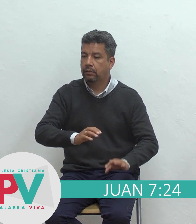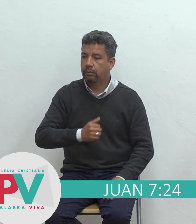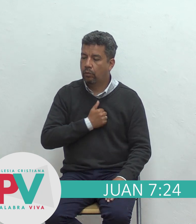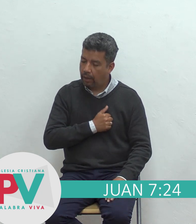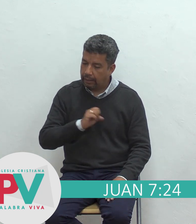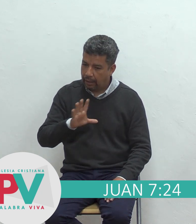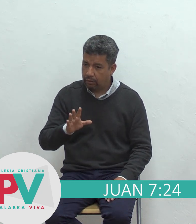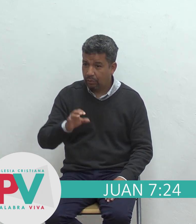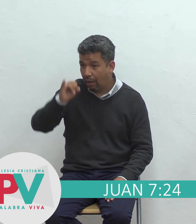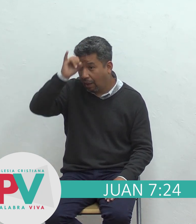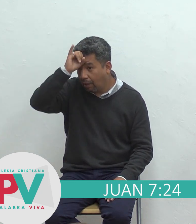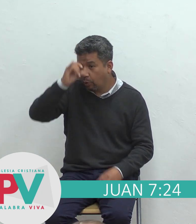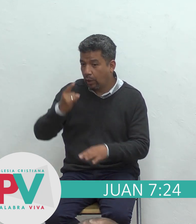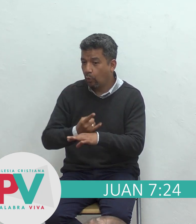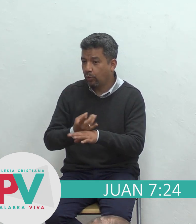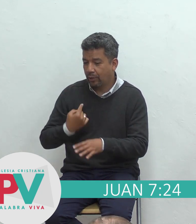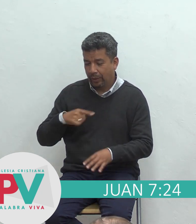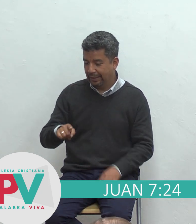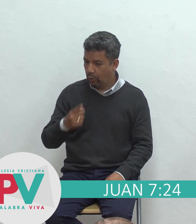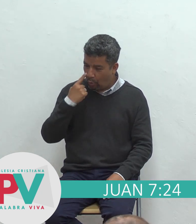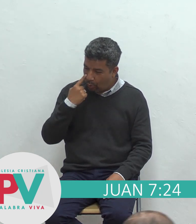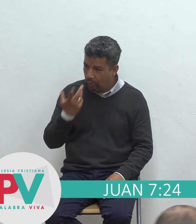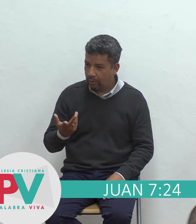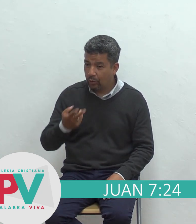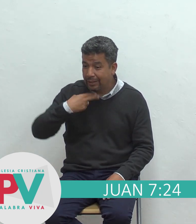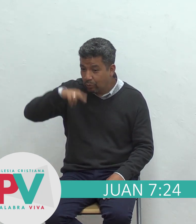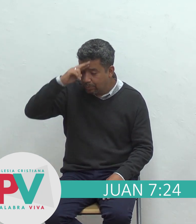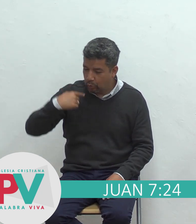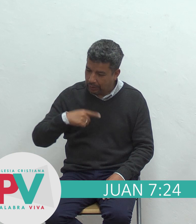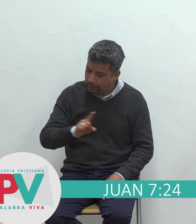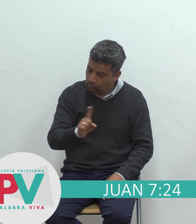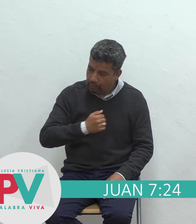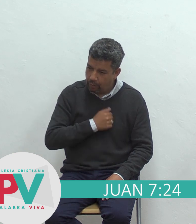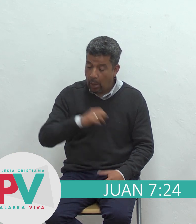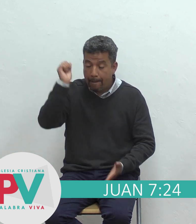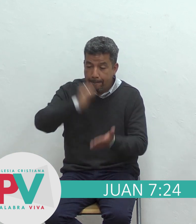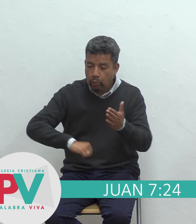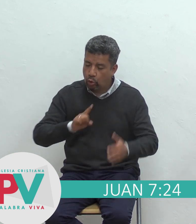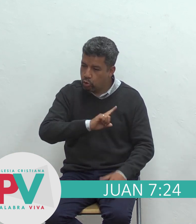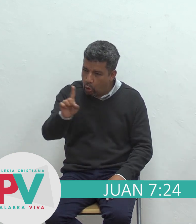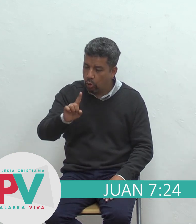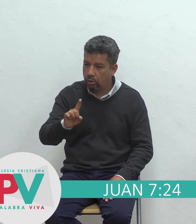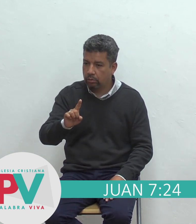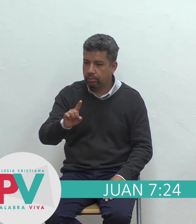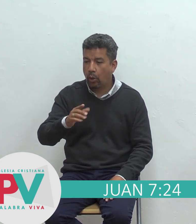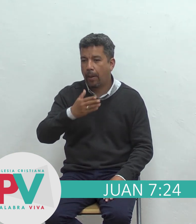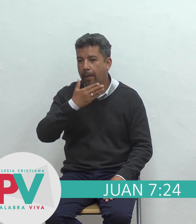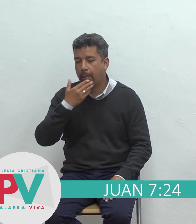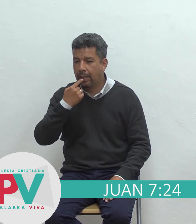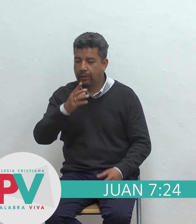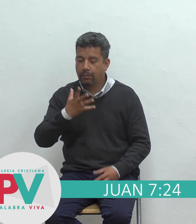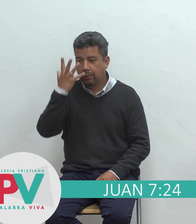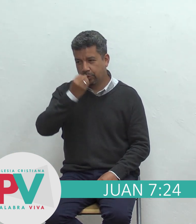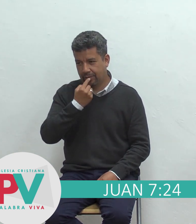sea idiota útil, no sea estúpido, no sea bruto. Bueno, mejor, voy a decirlo mejor,